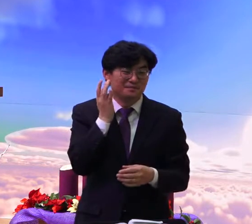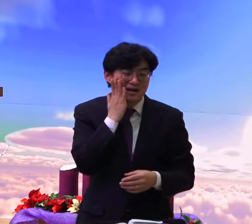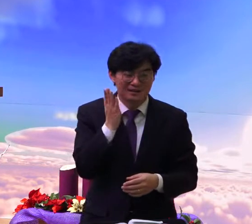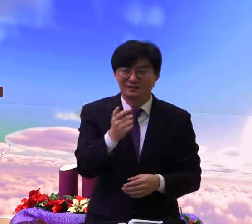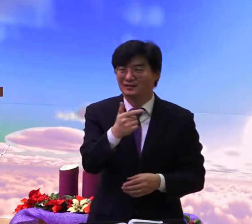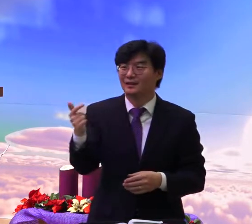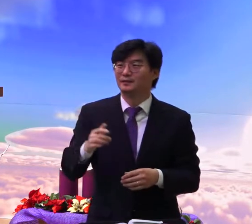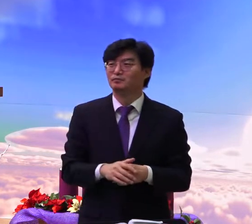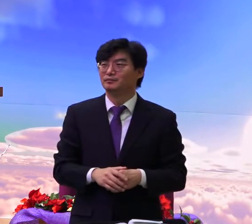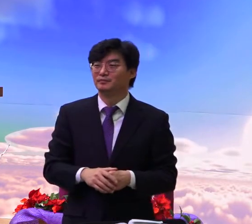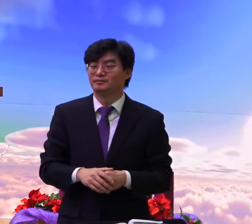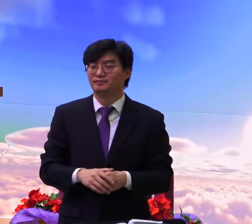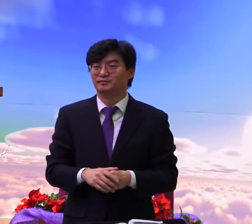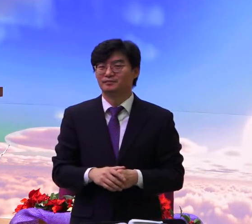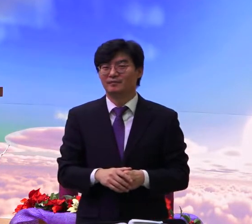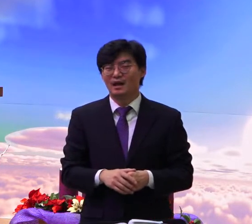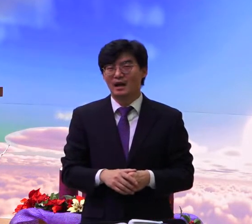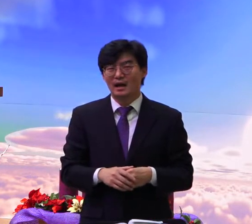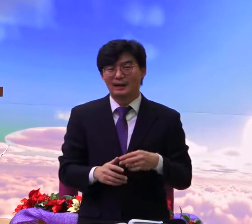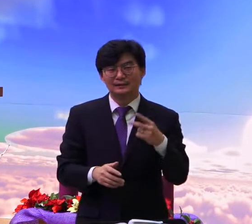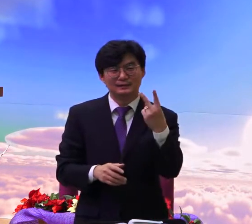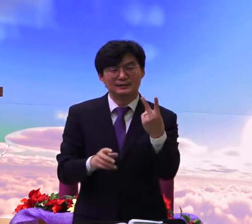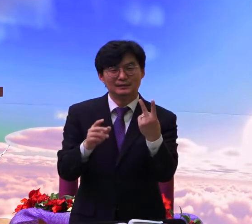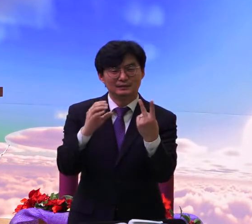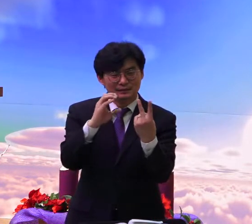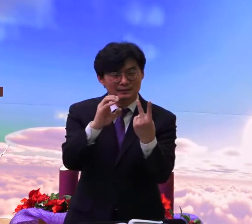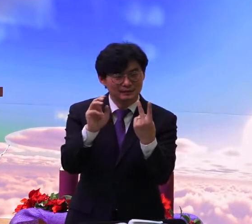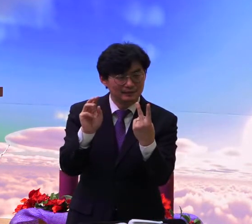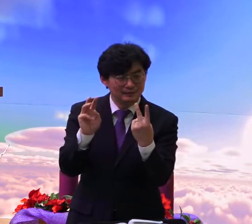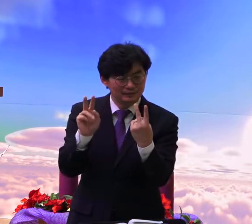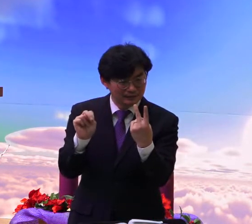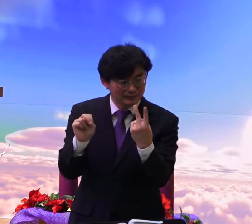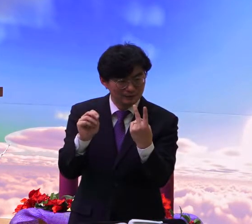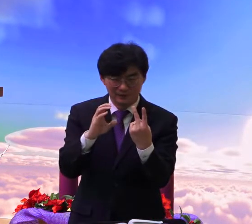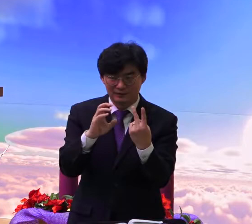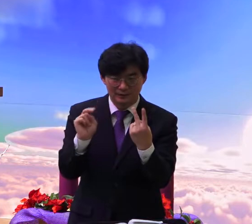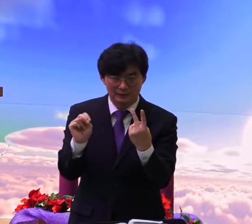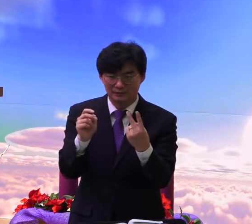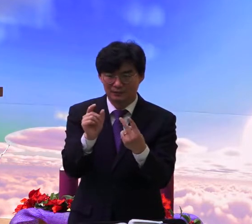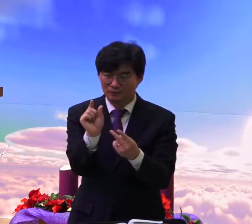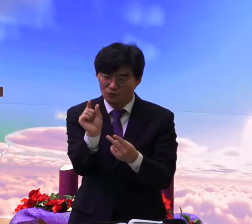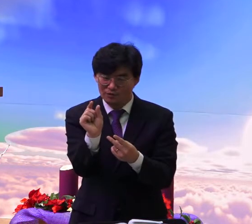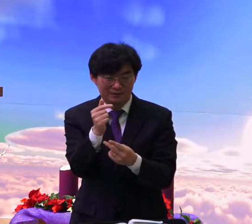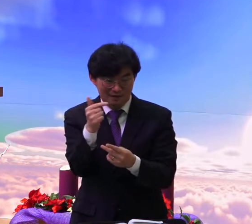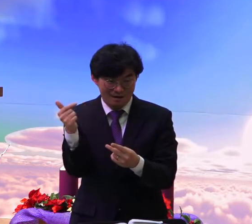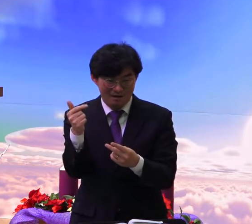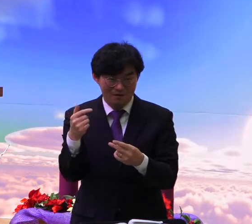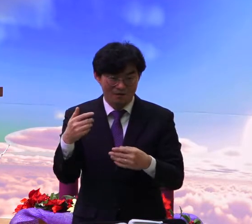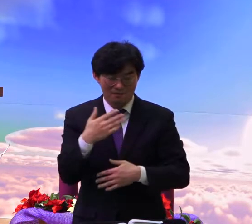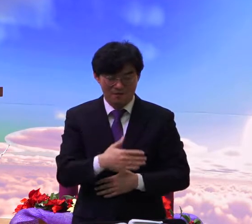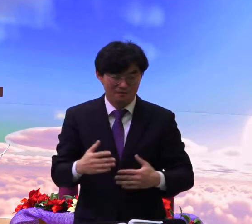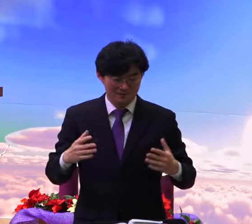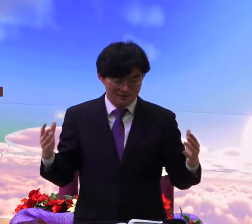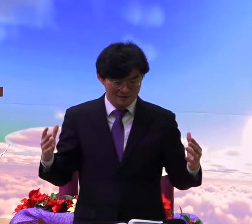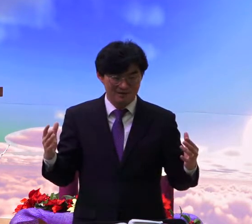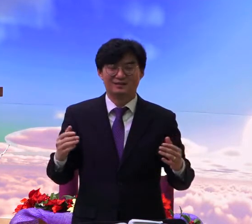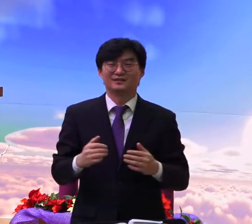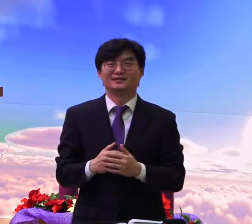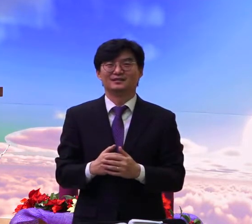길이가 성장하면 약 2cm 이상, 2cm 내외로 이렇게 크게 되는데 몸도 크고 통통한